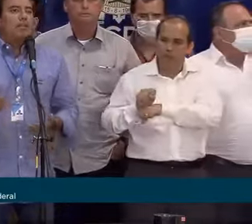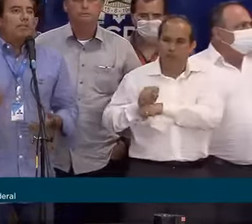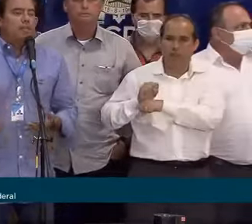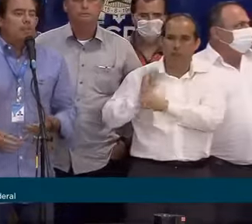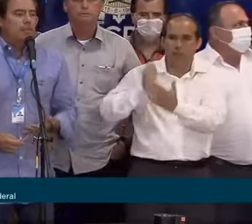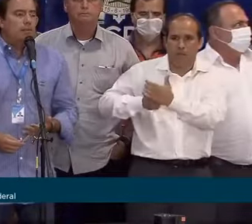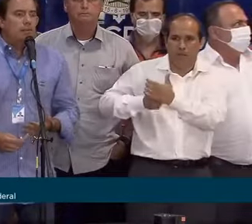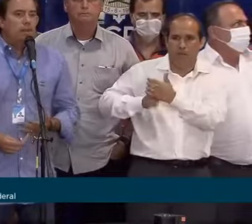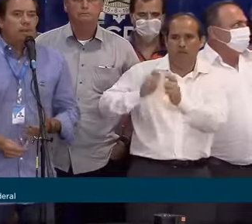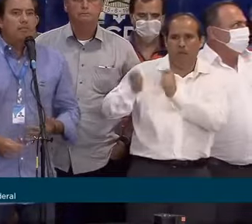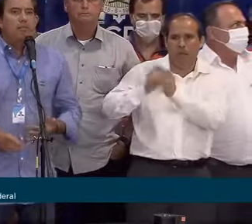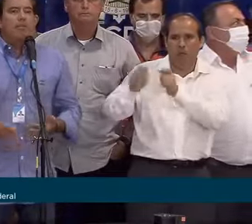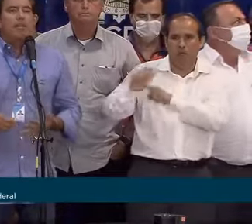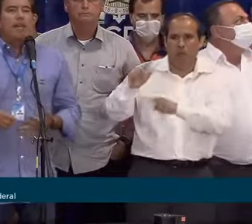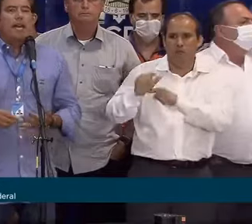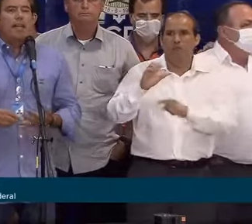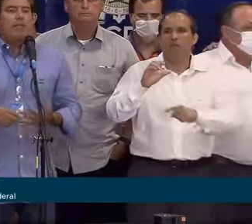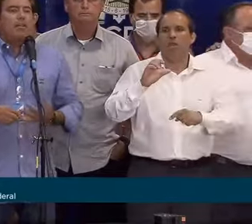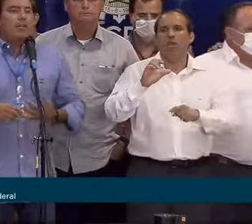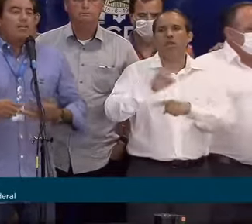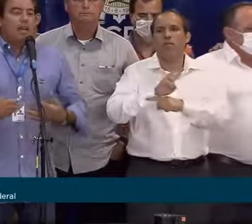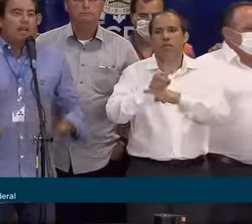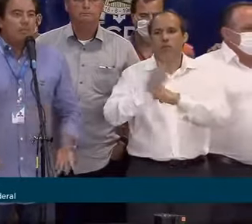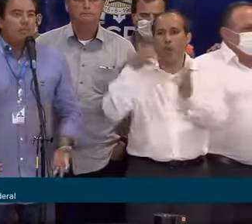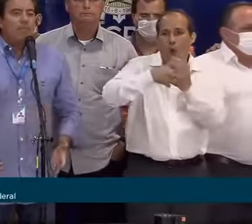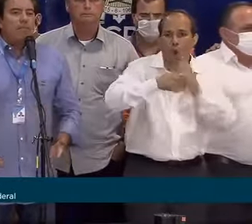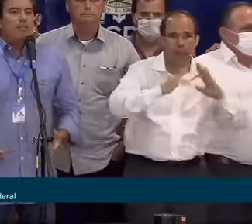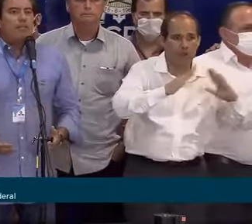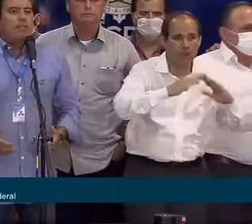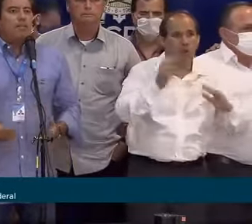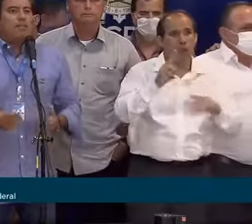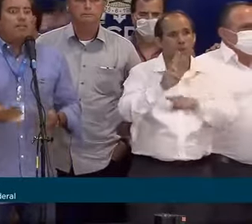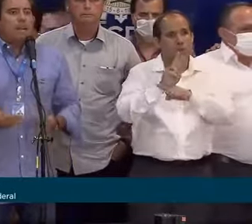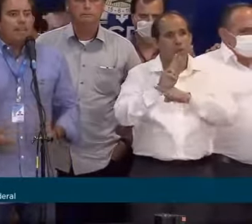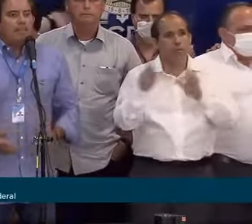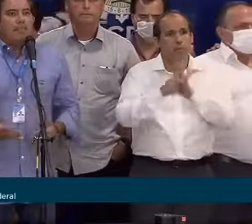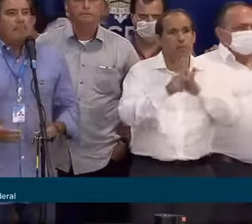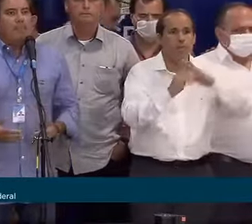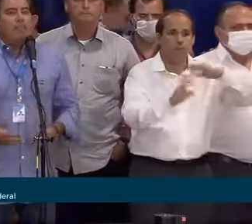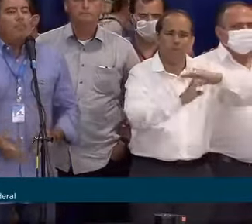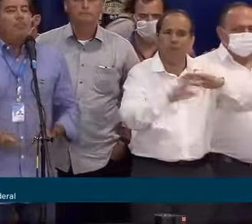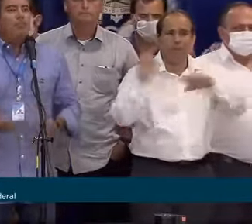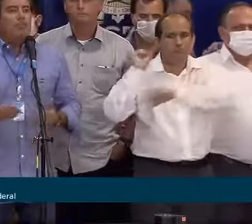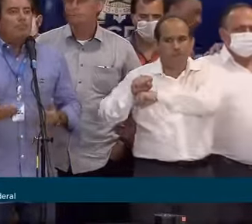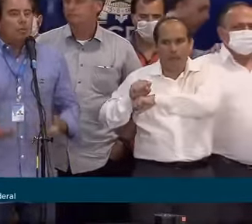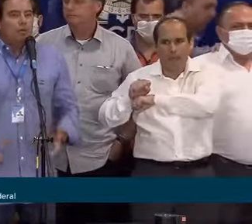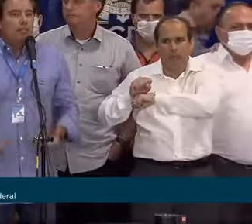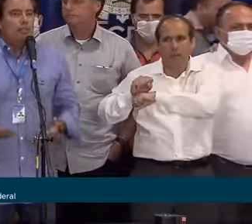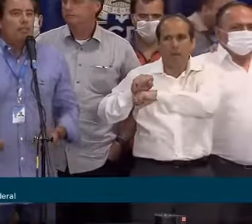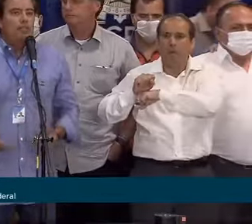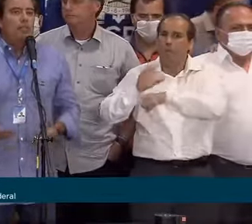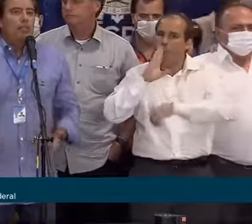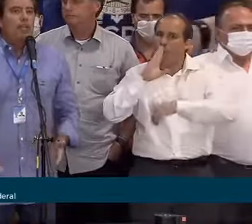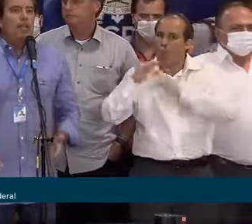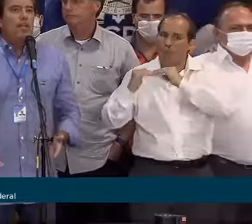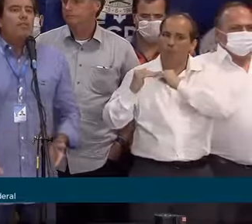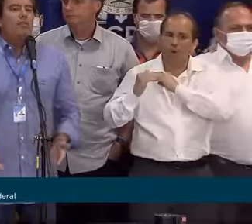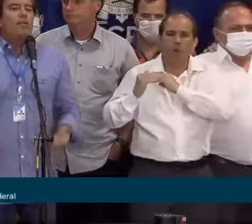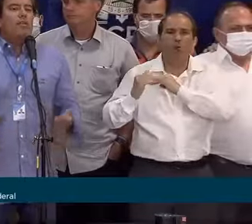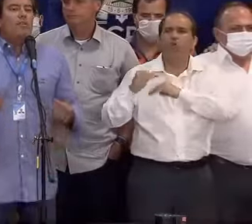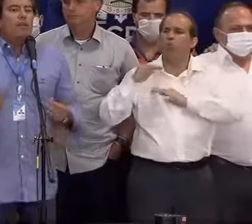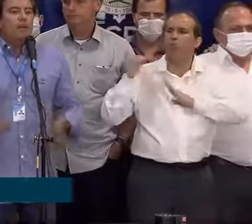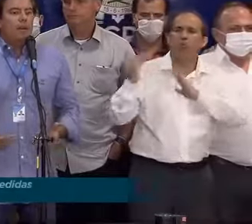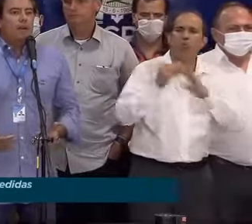passado, por exemplo, no crédito imobiliário, no crédito para empresas. Basicamente, todas as linhas de